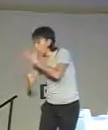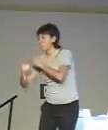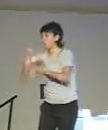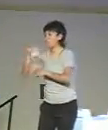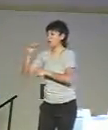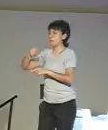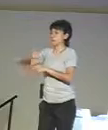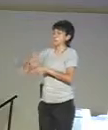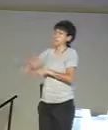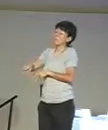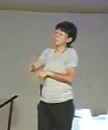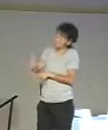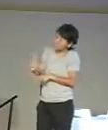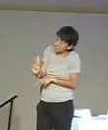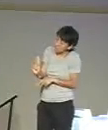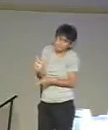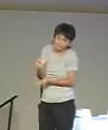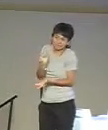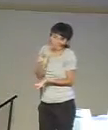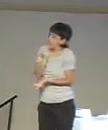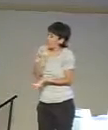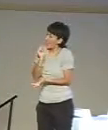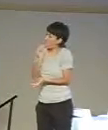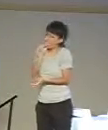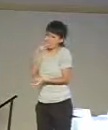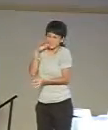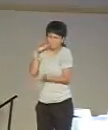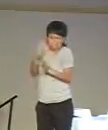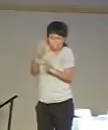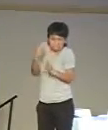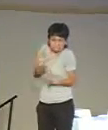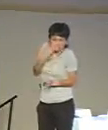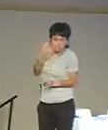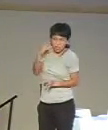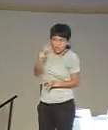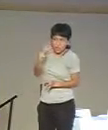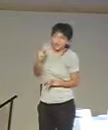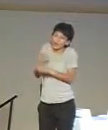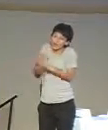lo que necesitamos o buscamos en el país.